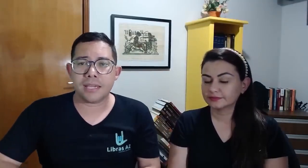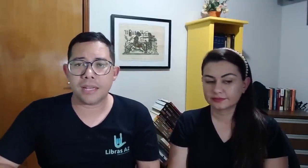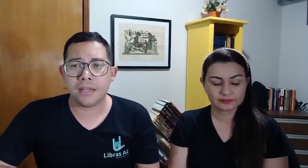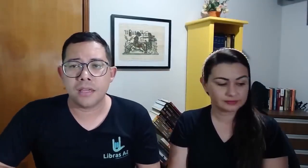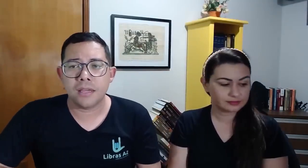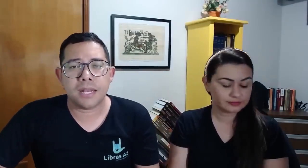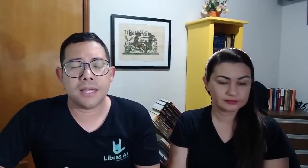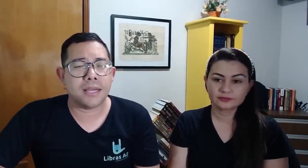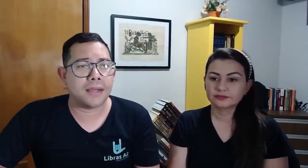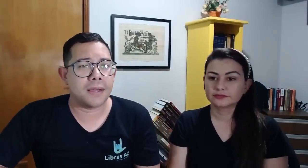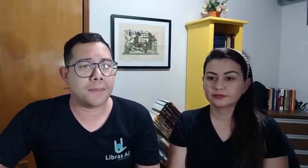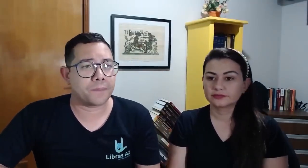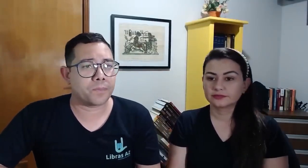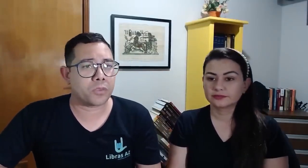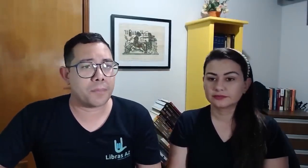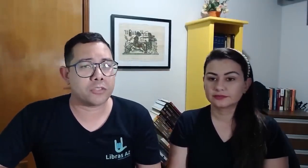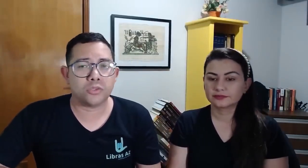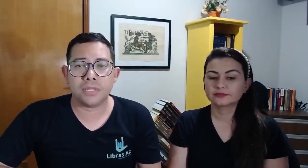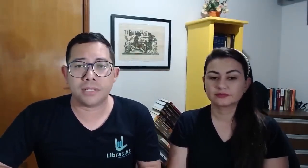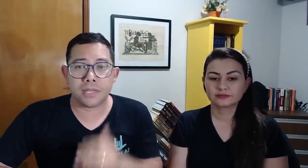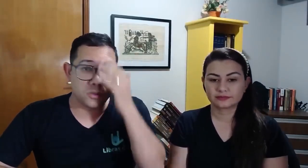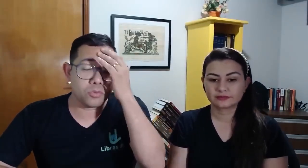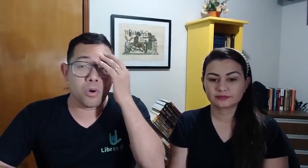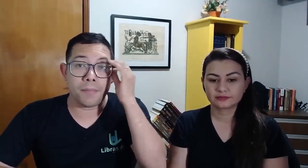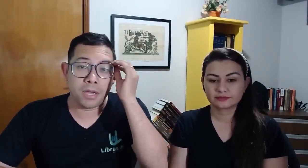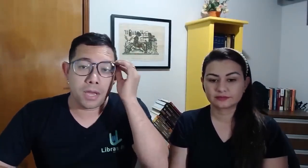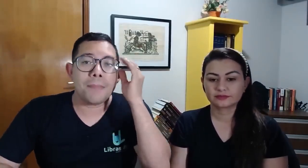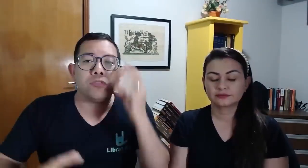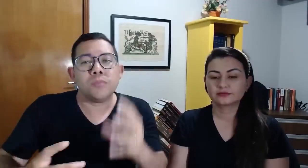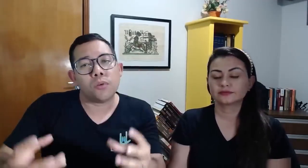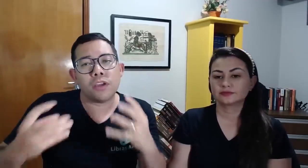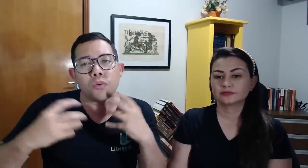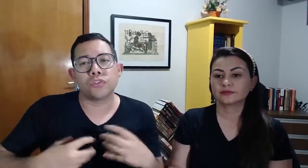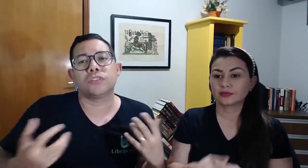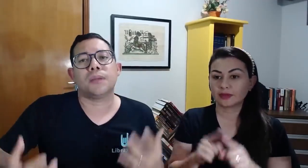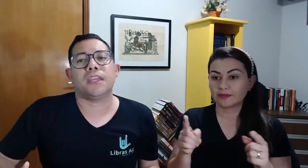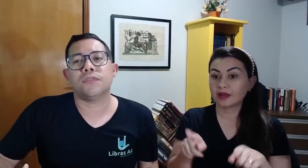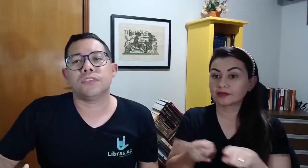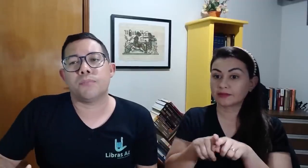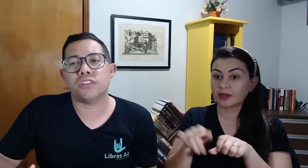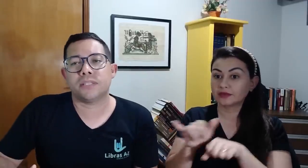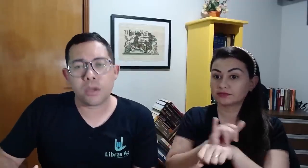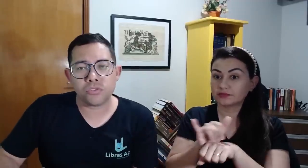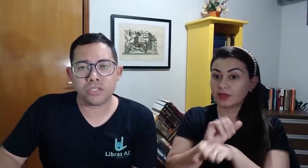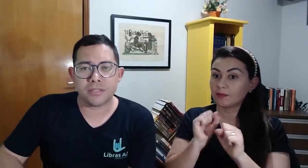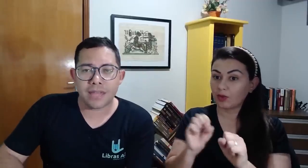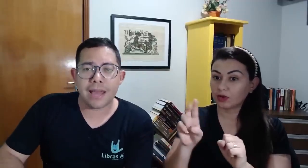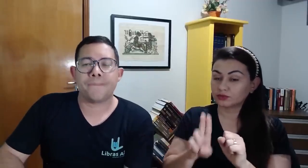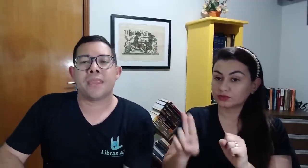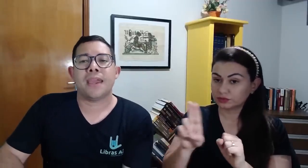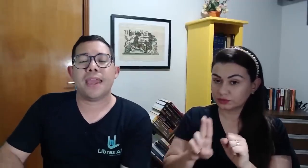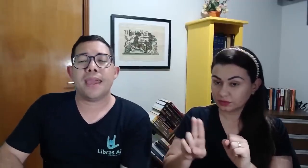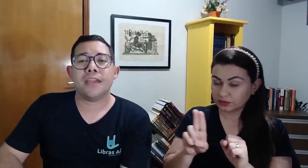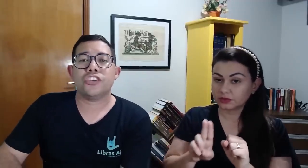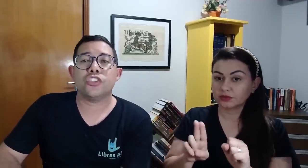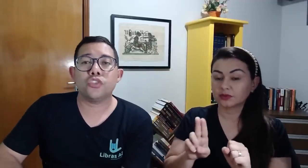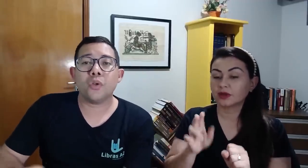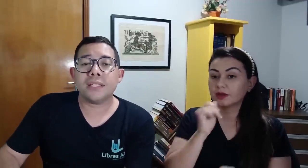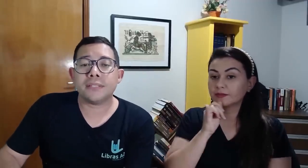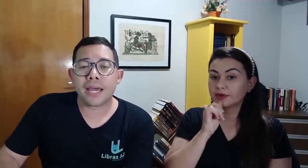que ela passou dessa questão do homem. Mas um recurso também que você pode até utilizar é de